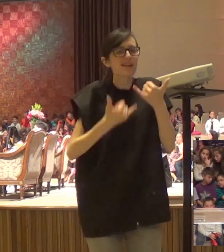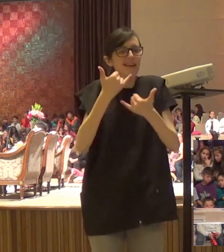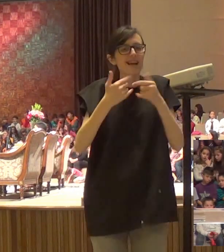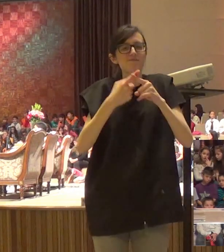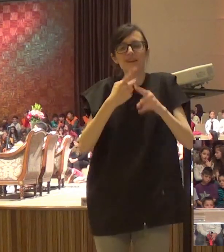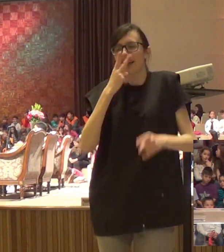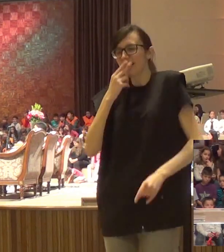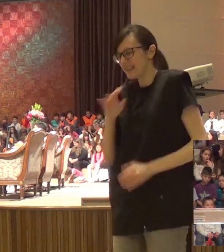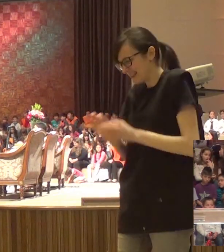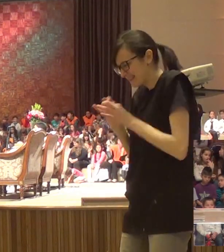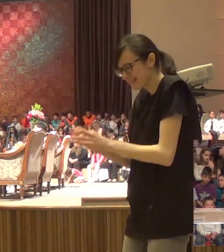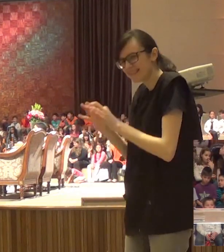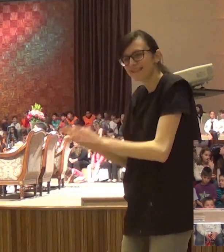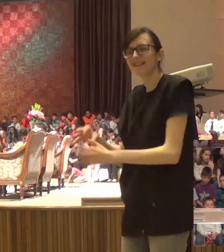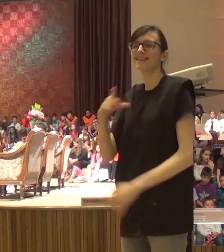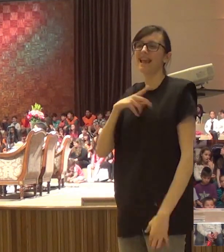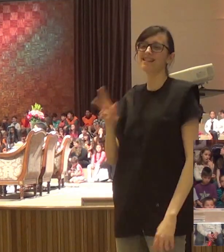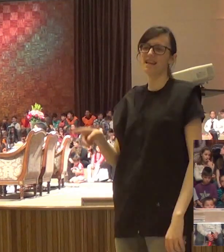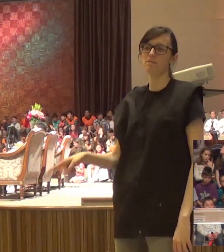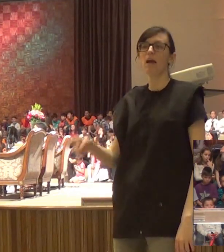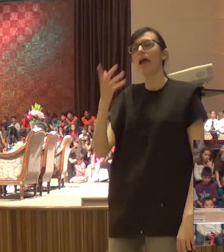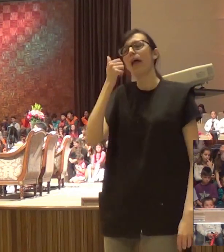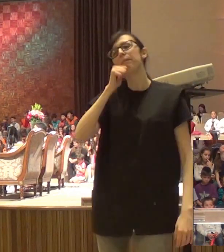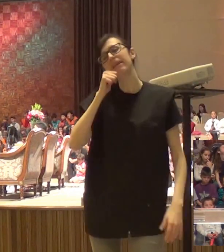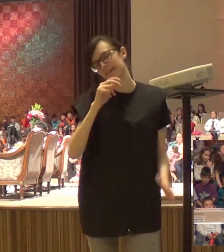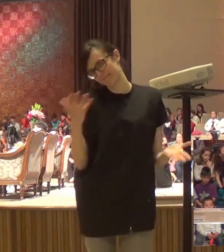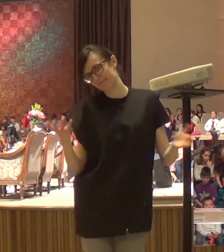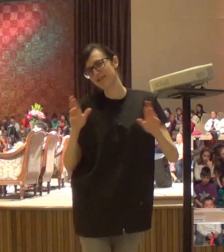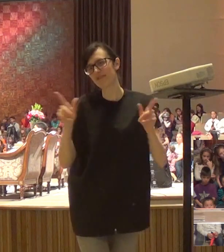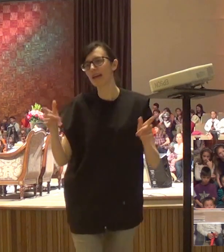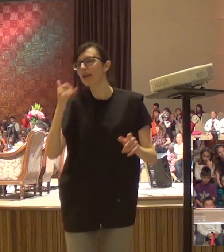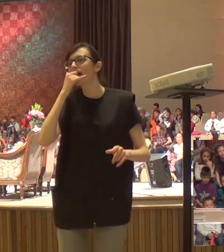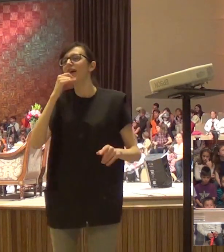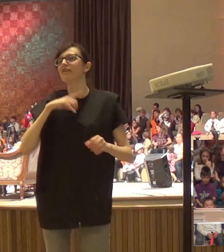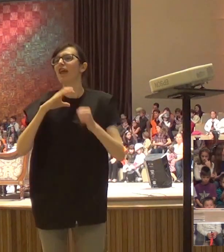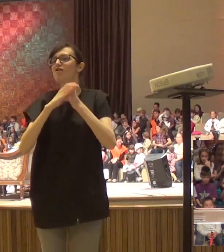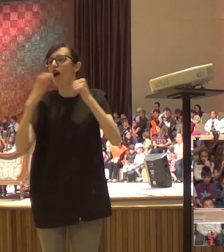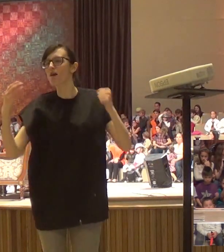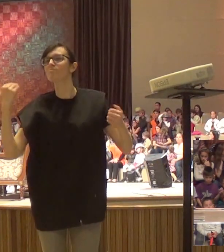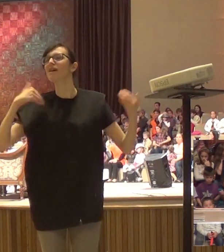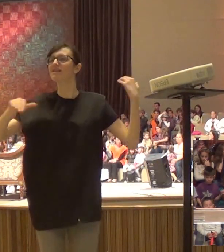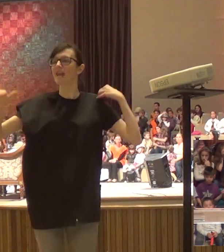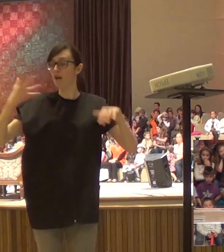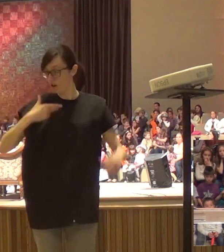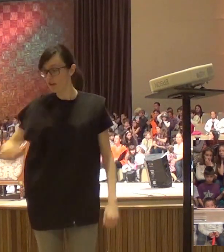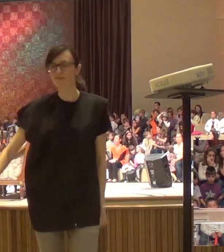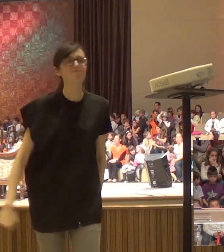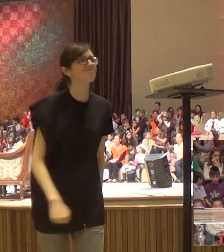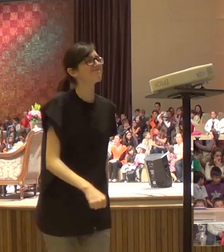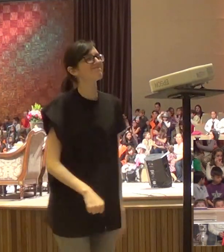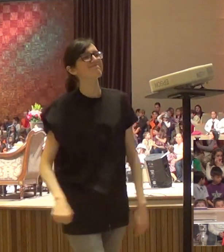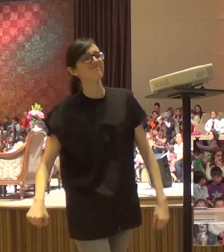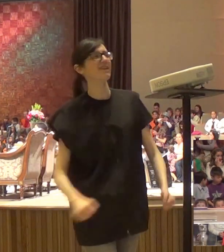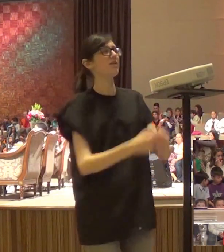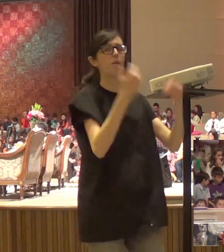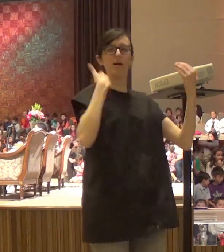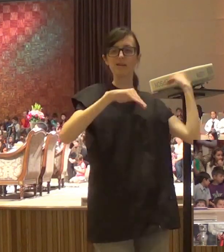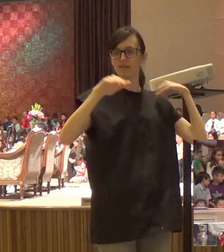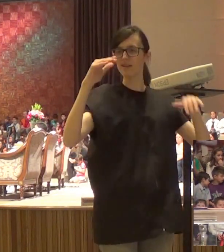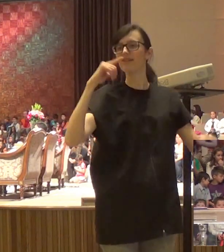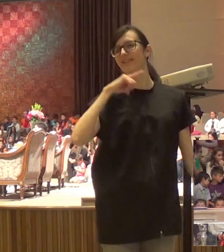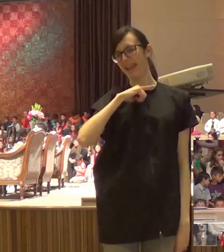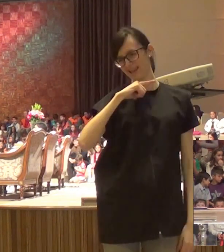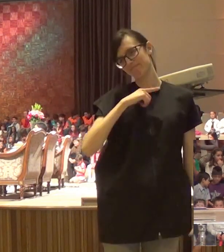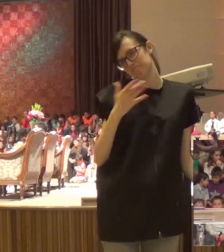para a gente se divertir, para que nosso coração continue estando conectado, para as meninas, né? Vou passear no shopping com minha filha,